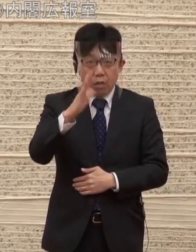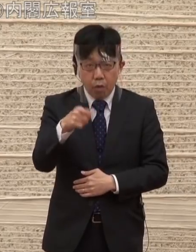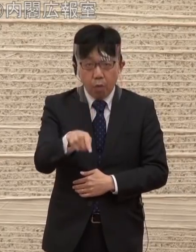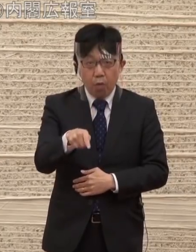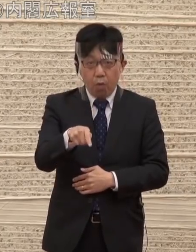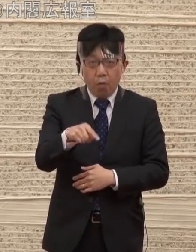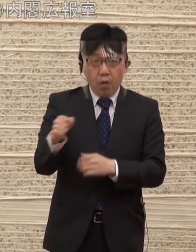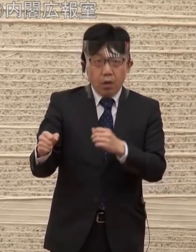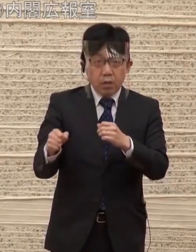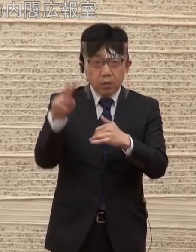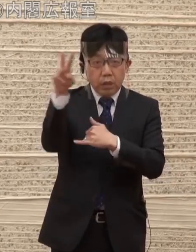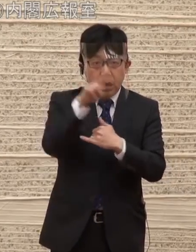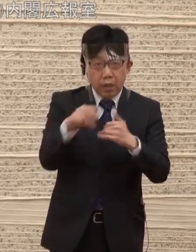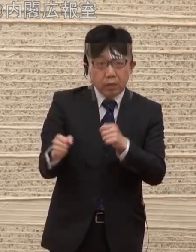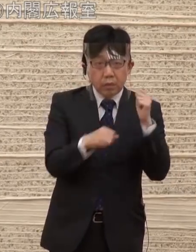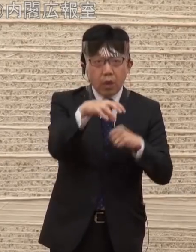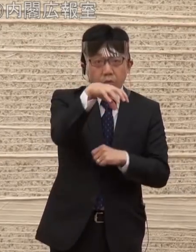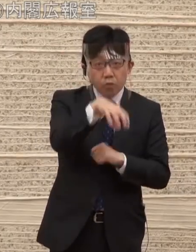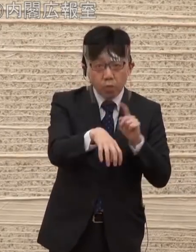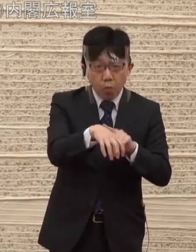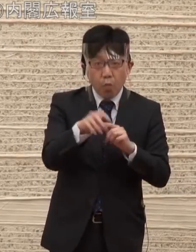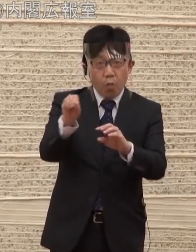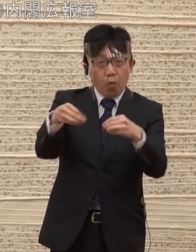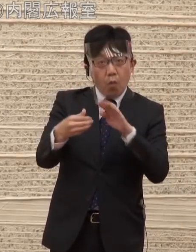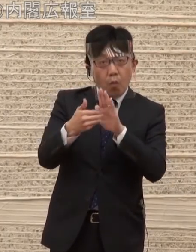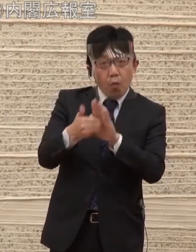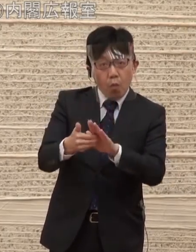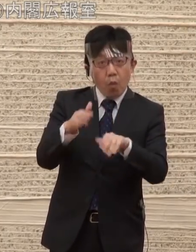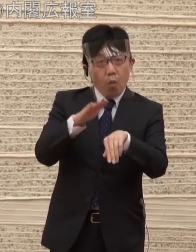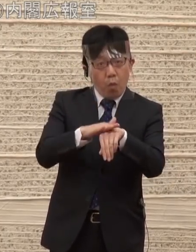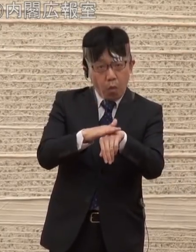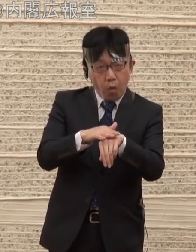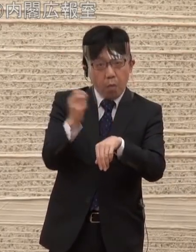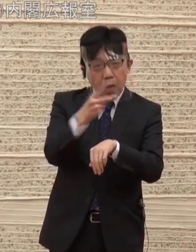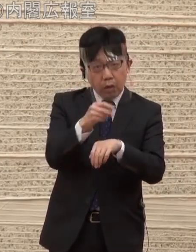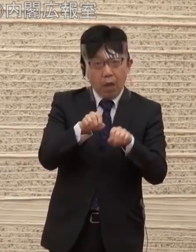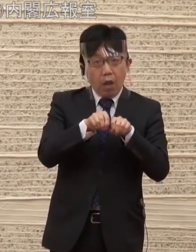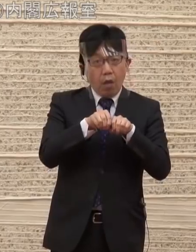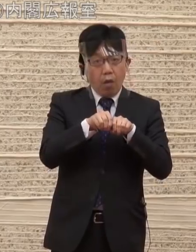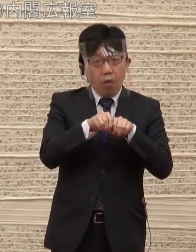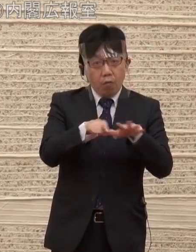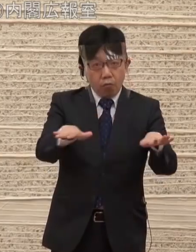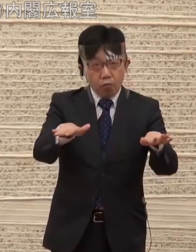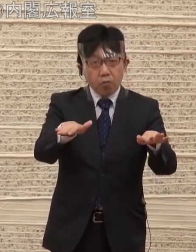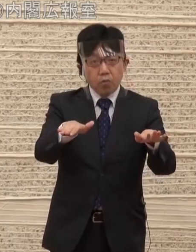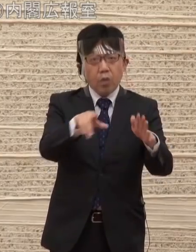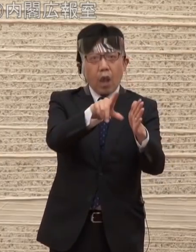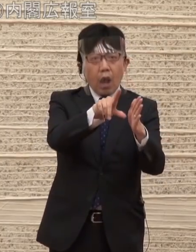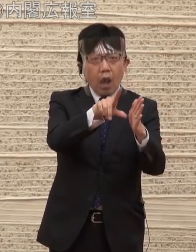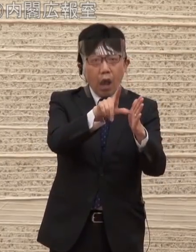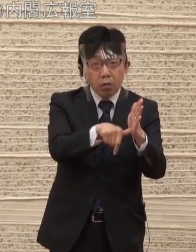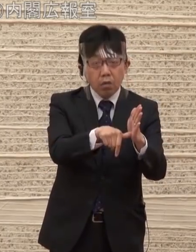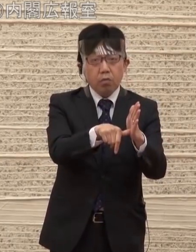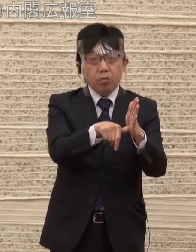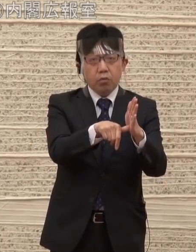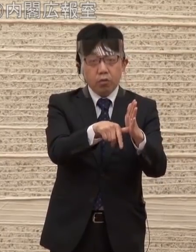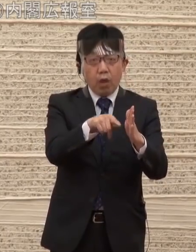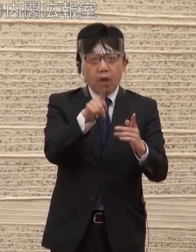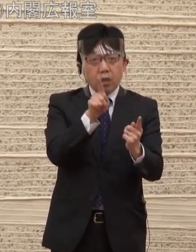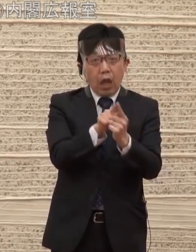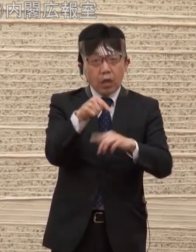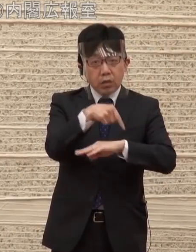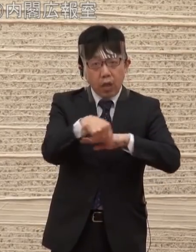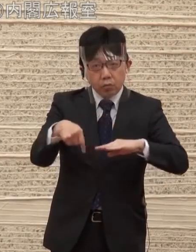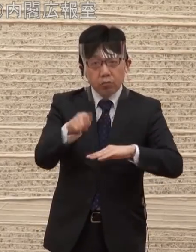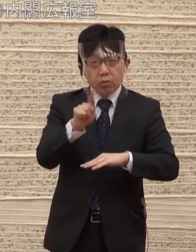感染を防いでいきますかまたプラスターが発生した場合は大きな事態となりますがこの点について対策はどのようにお